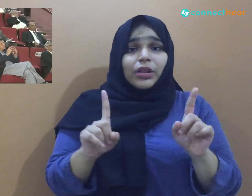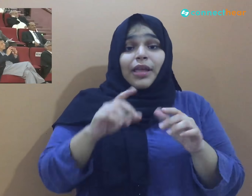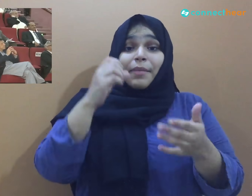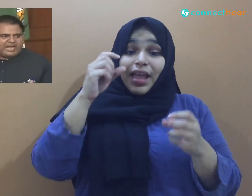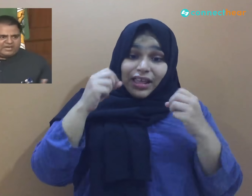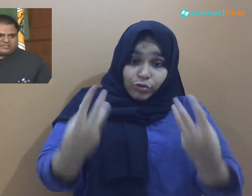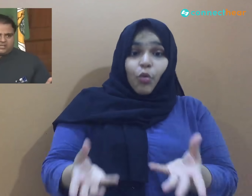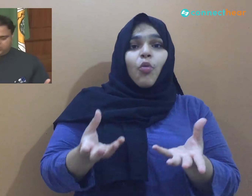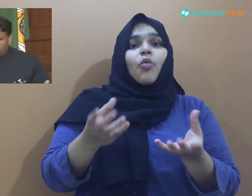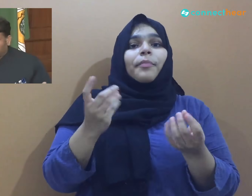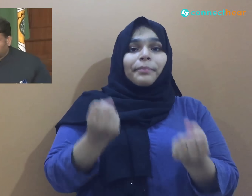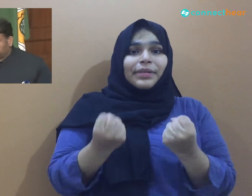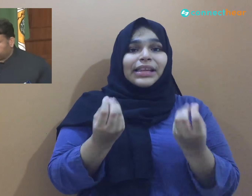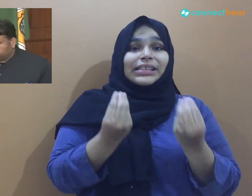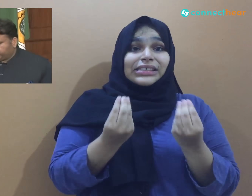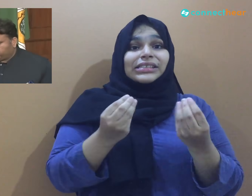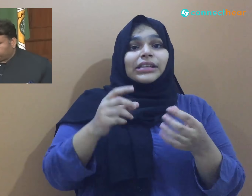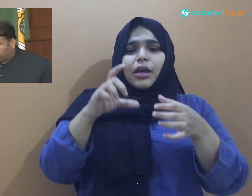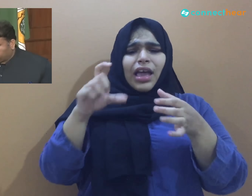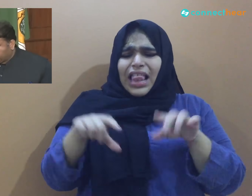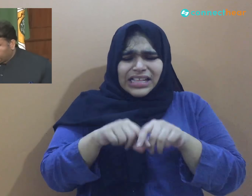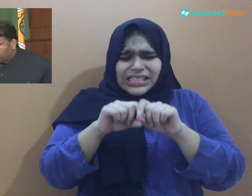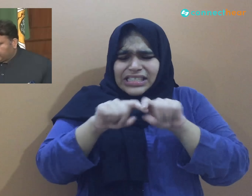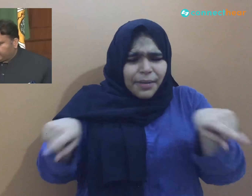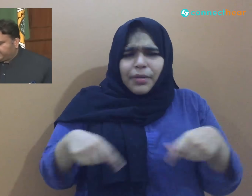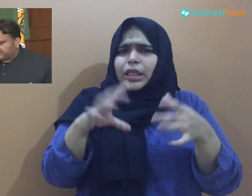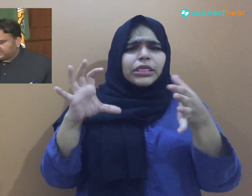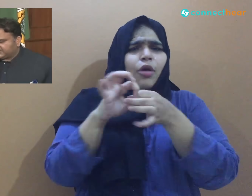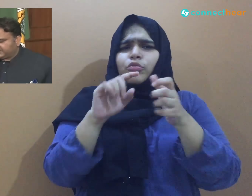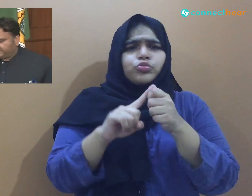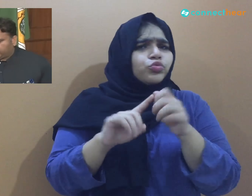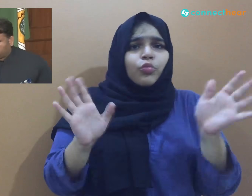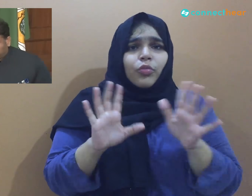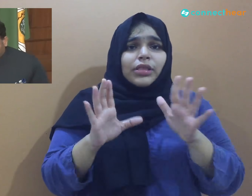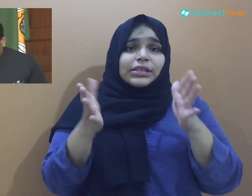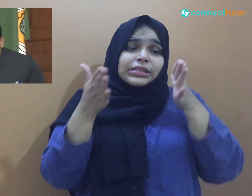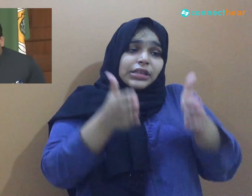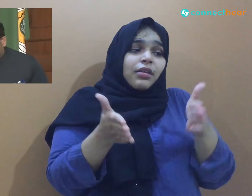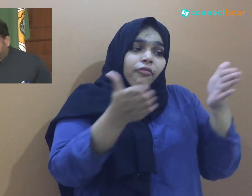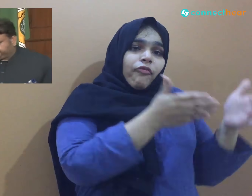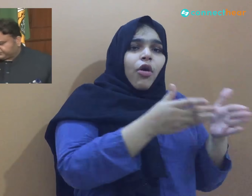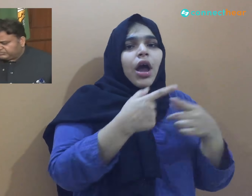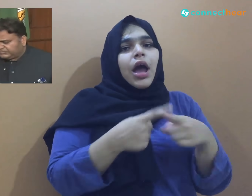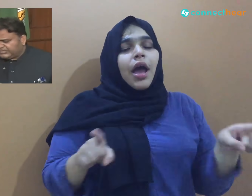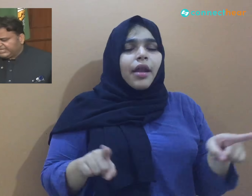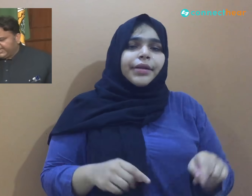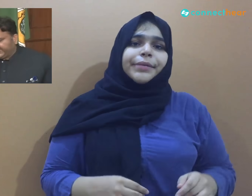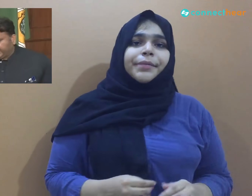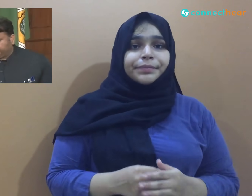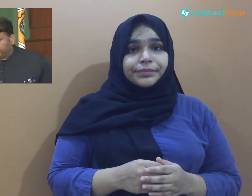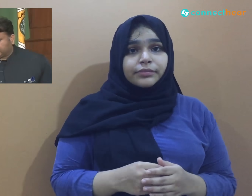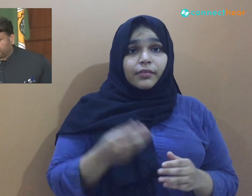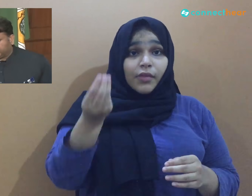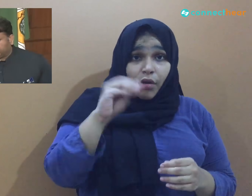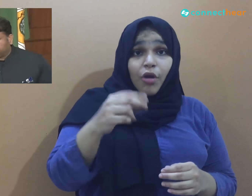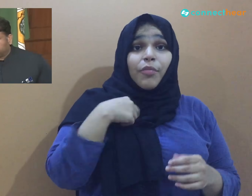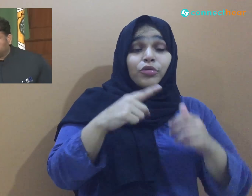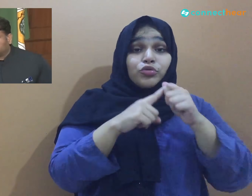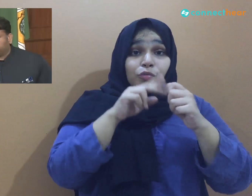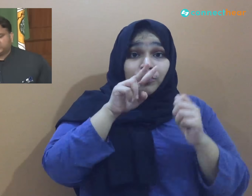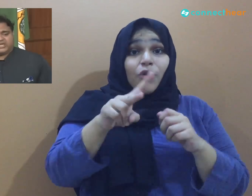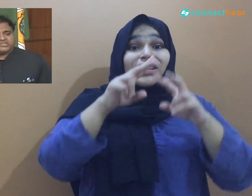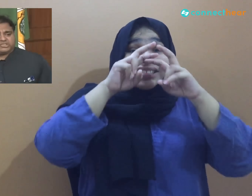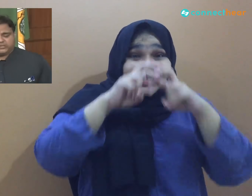جائے, لیکن لینڈ سے ان کی کنیکشن جو ہے وہ نہیں ہو. اس طرح سر ایک اور امپورٹنٹ چیز یہ ہے کہ ہم یہ چاہتے ہیں کہ